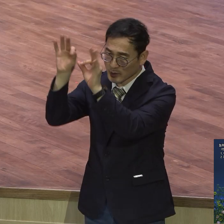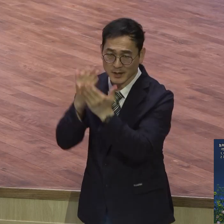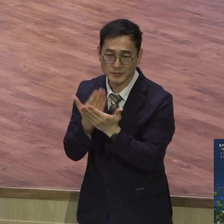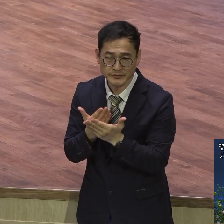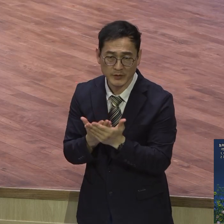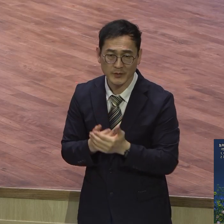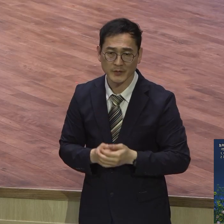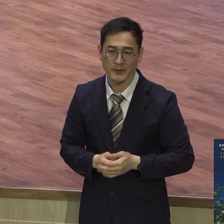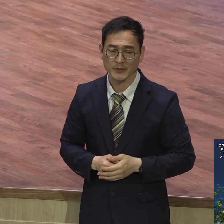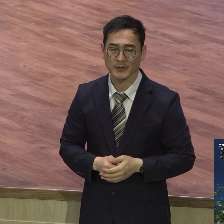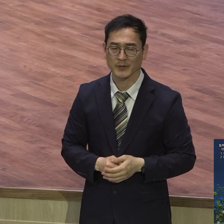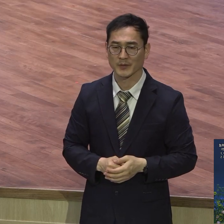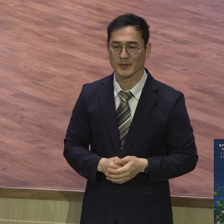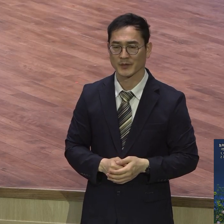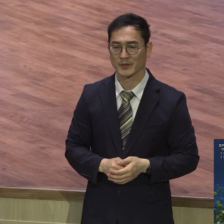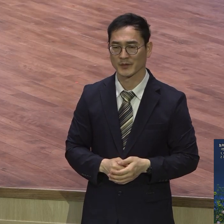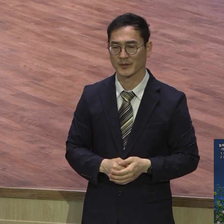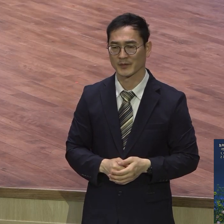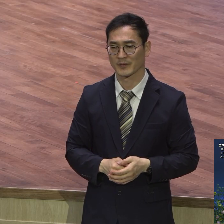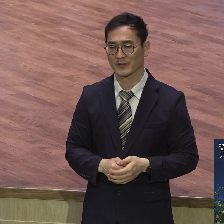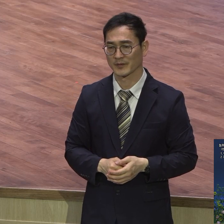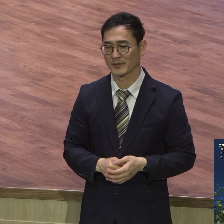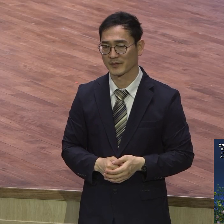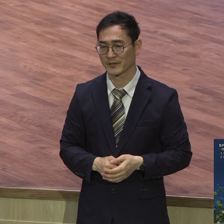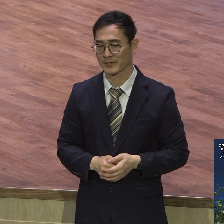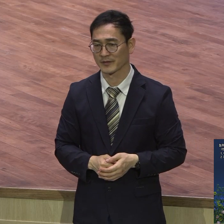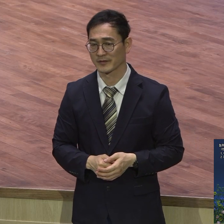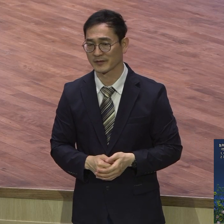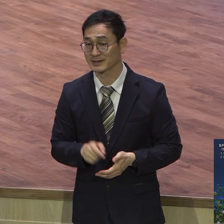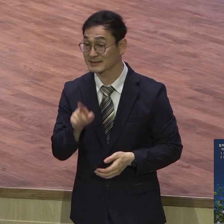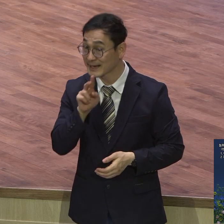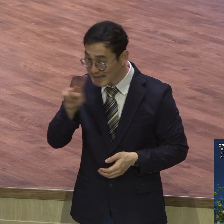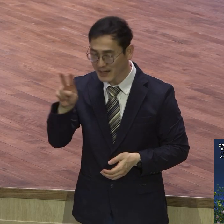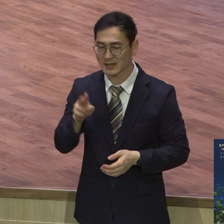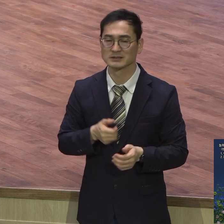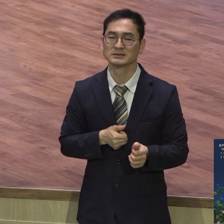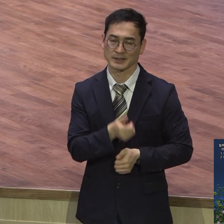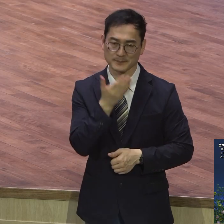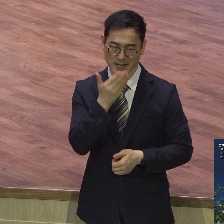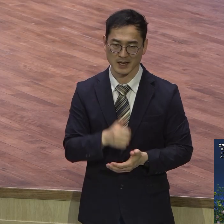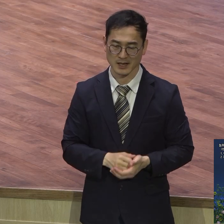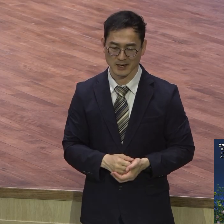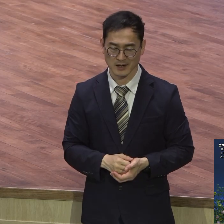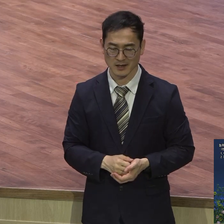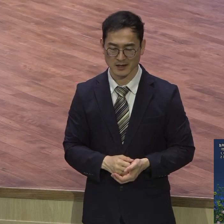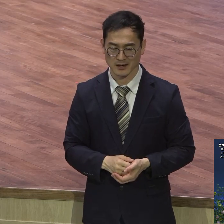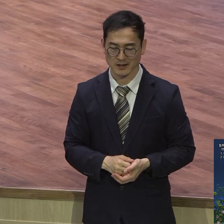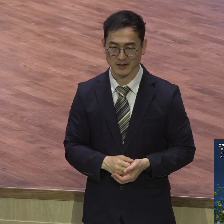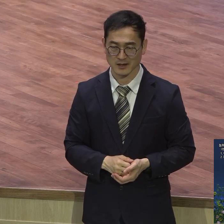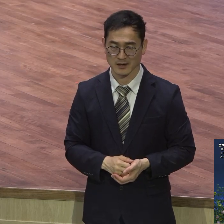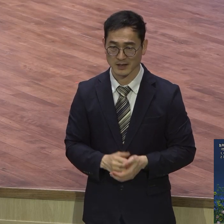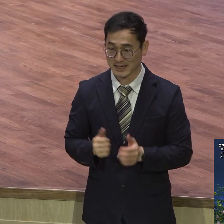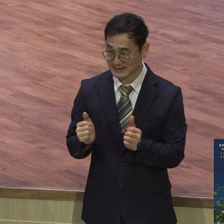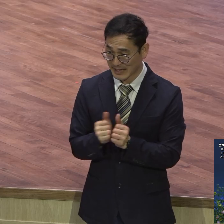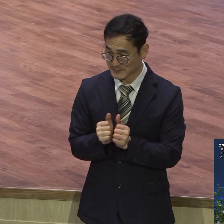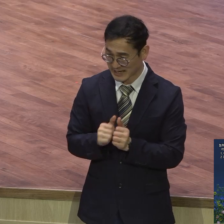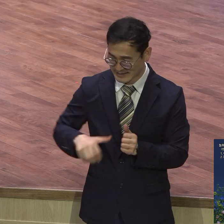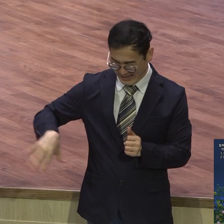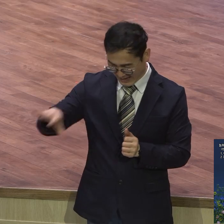그렇게 쳐다봐야 돼요 그래야 성의자 돼요 하면 생각해 60만 이상 남자만 60만 다